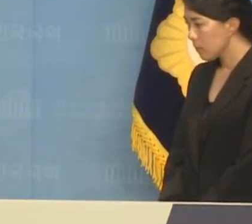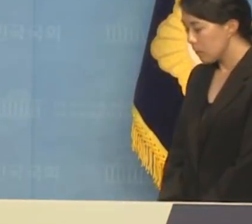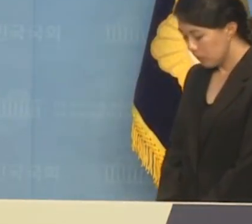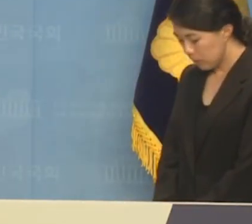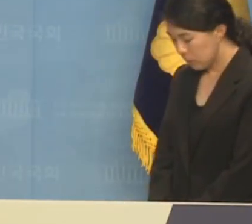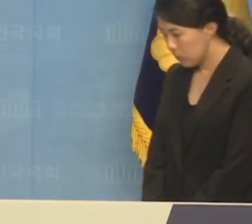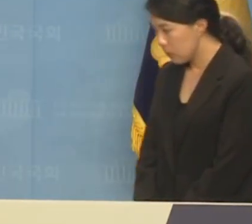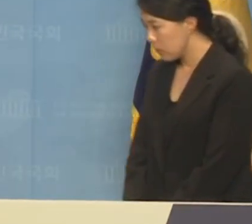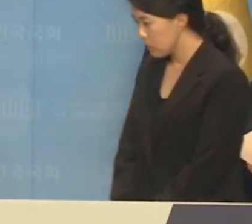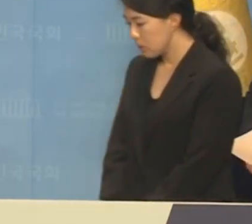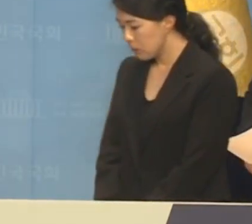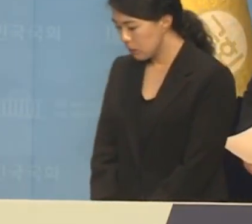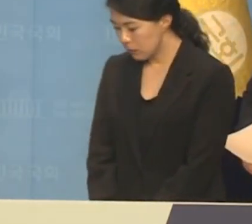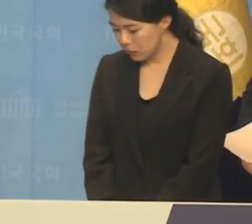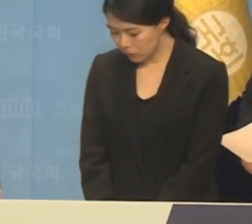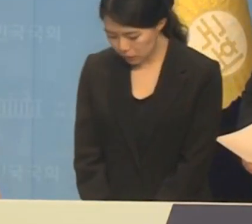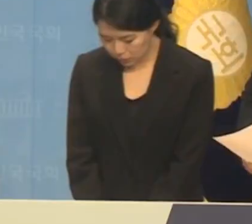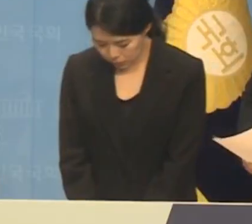그럼 이따가